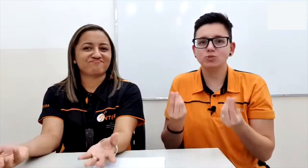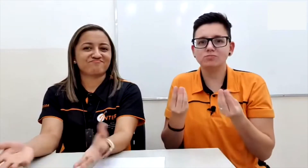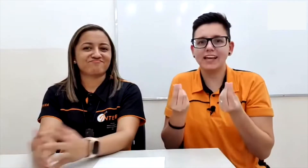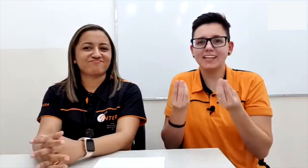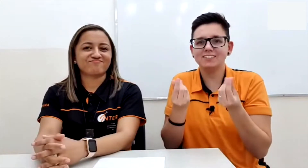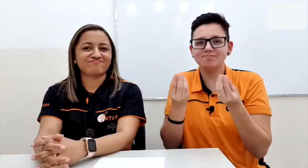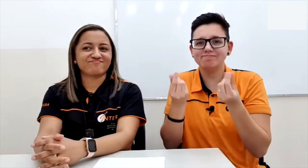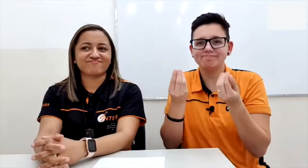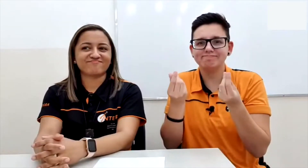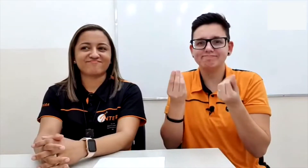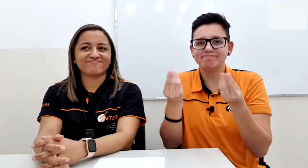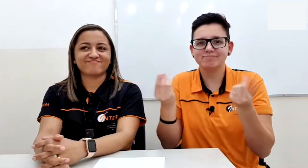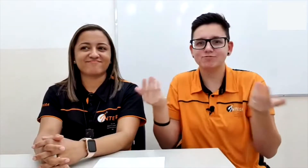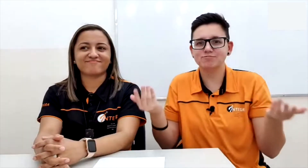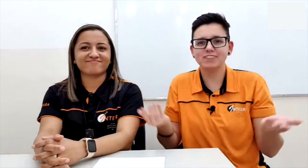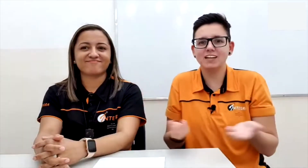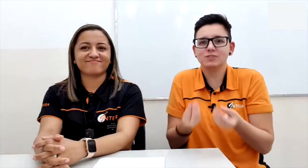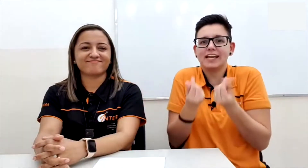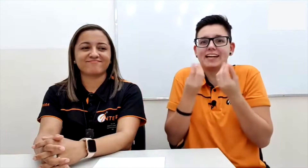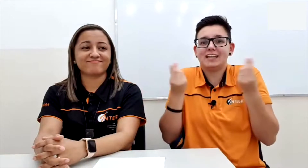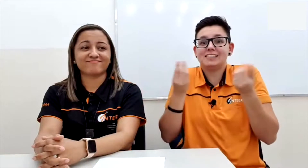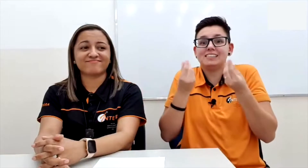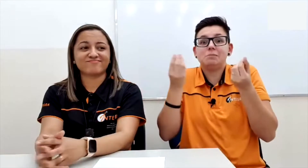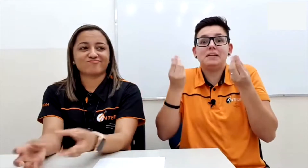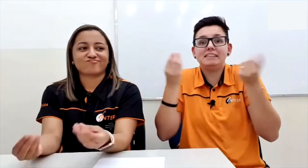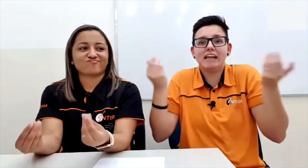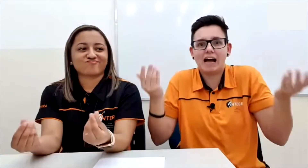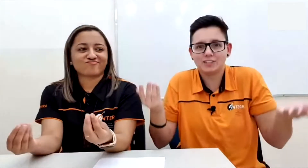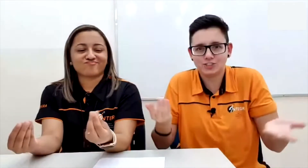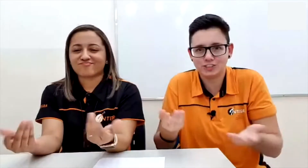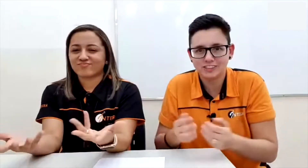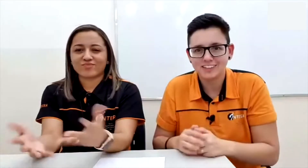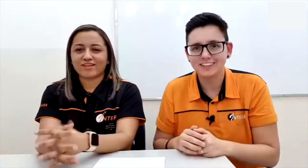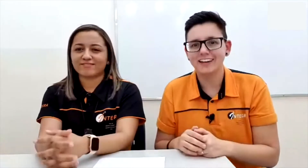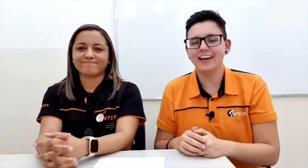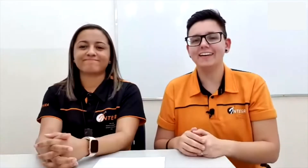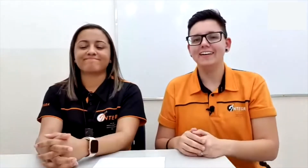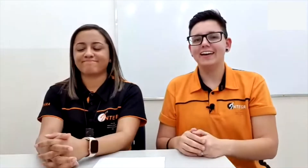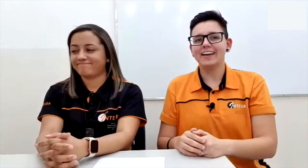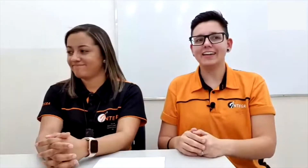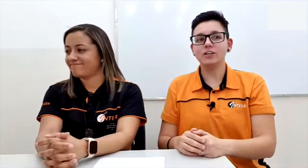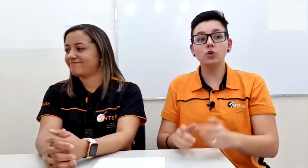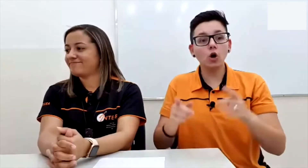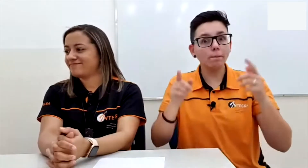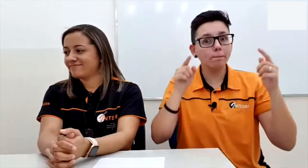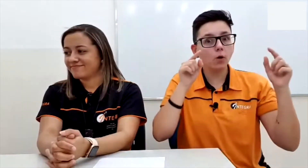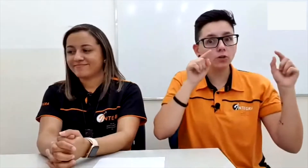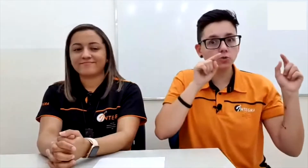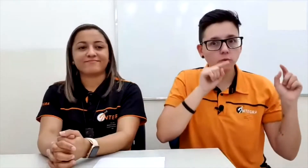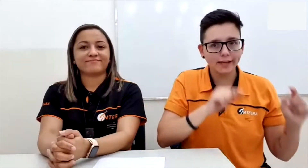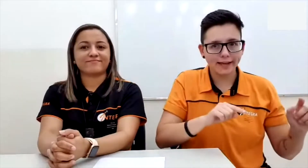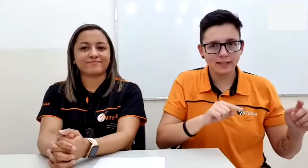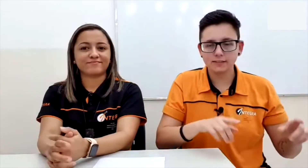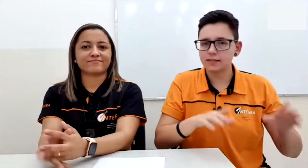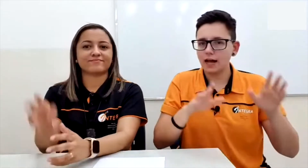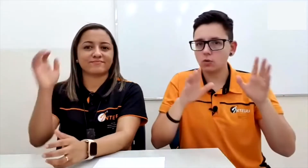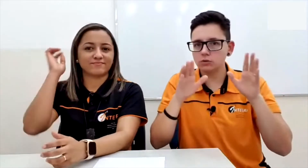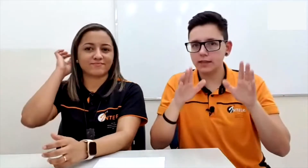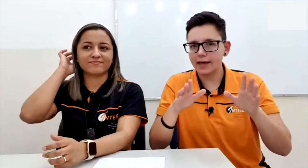não tem... Falta, né, Aline? Falta. Né? Não tem aquela sensibilidade, né? E no português